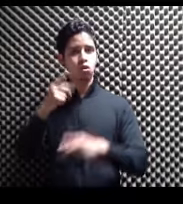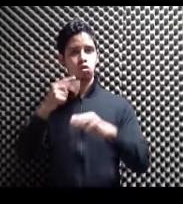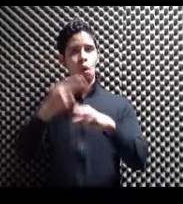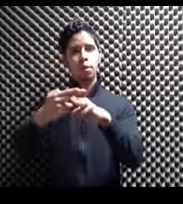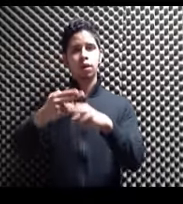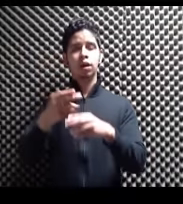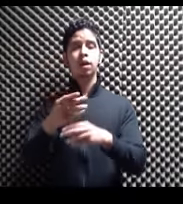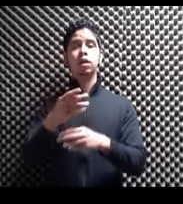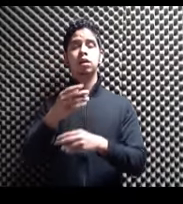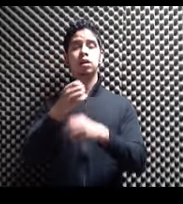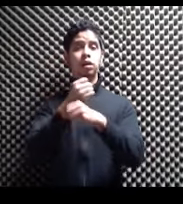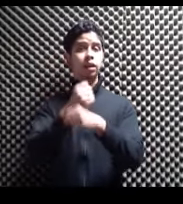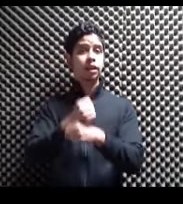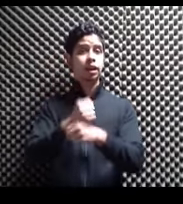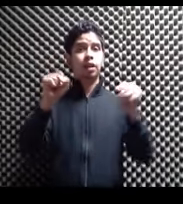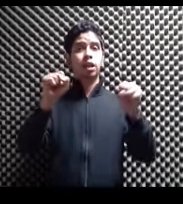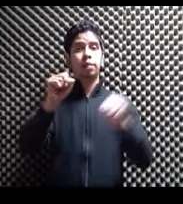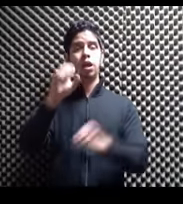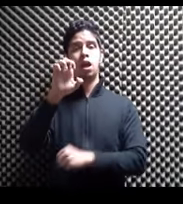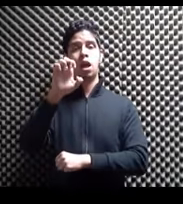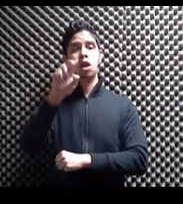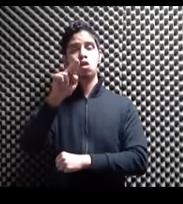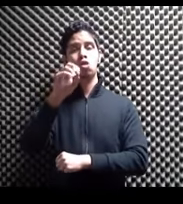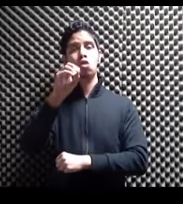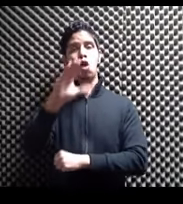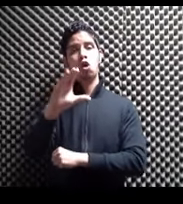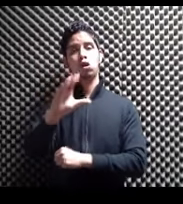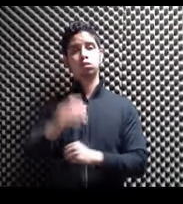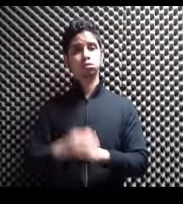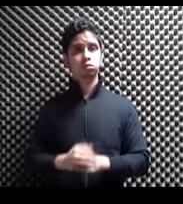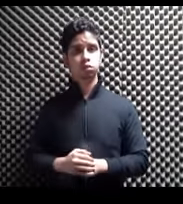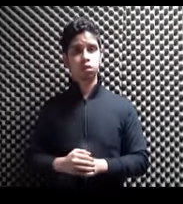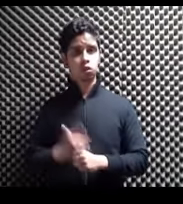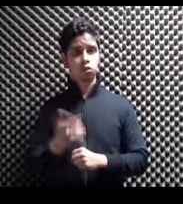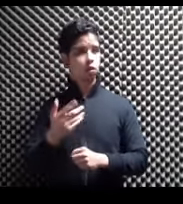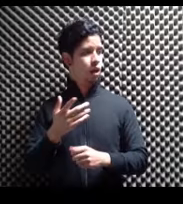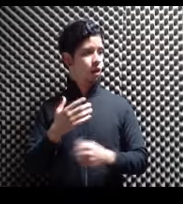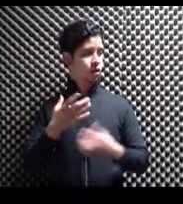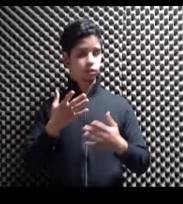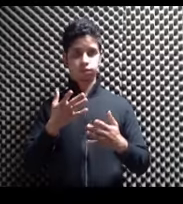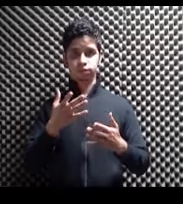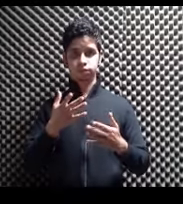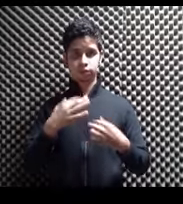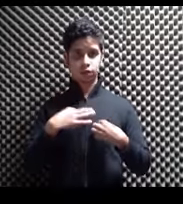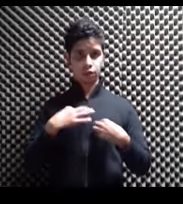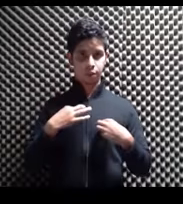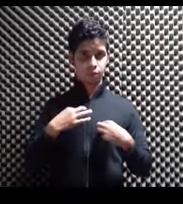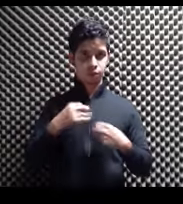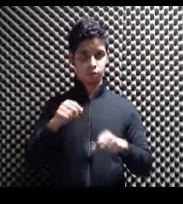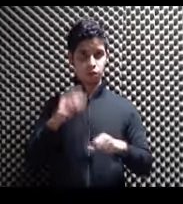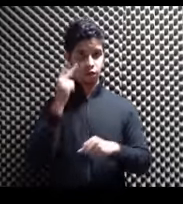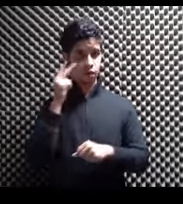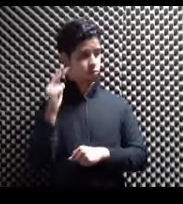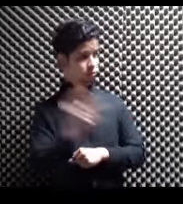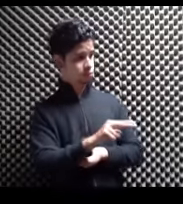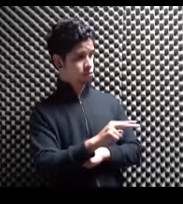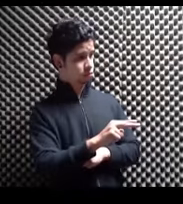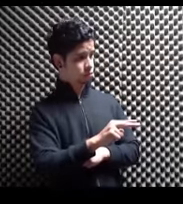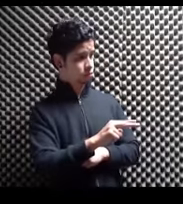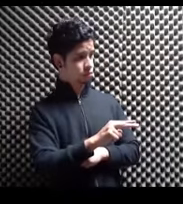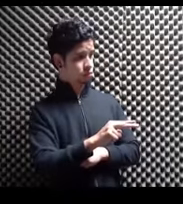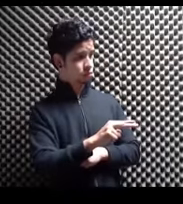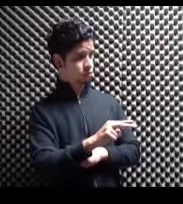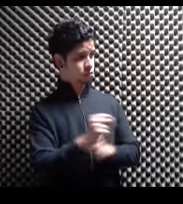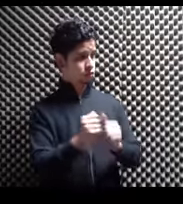Rescátame Knock es una línea de t-shirt, que de camiseta, mira, que yo creé con siete frases.